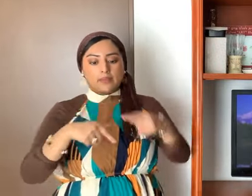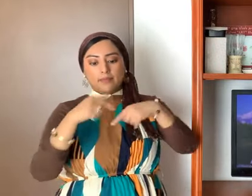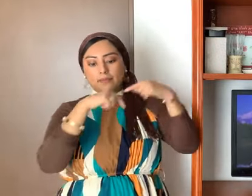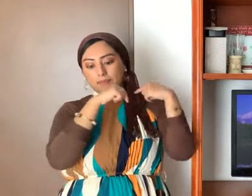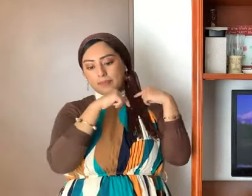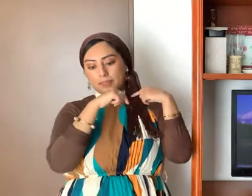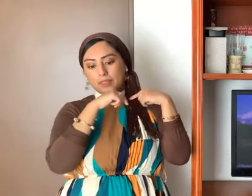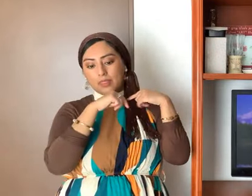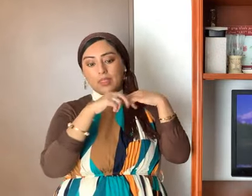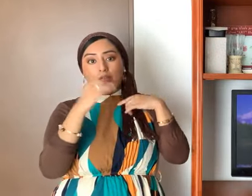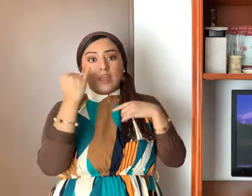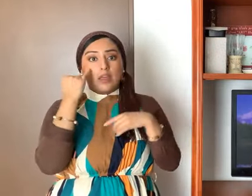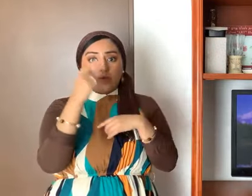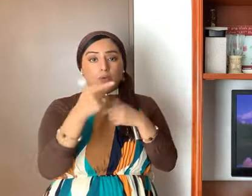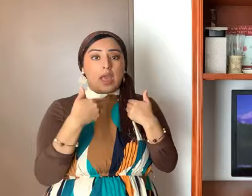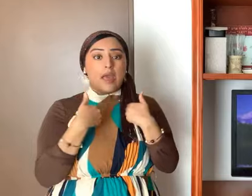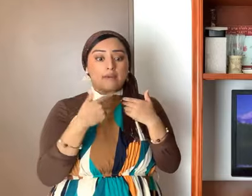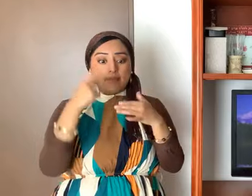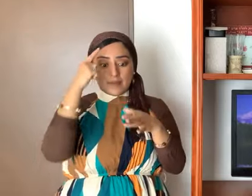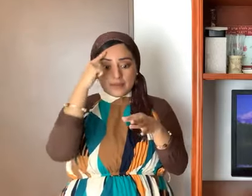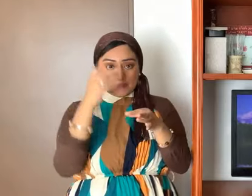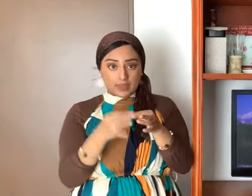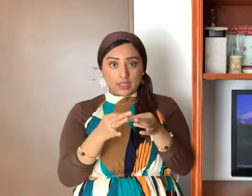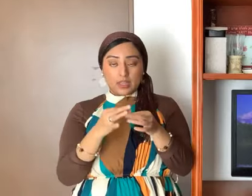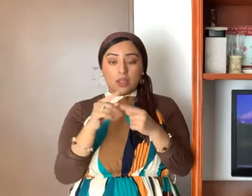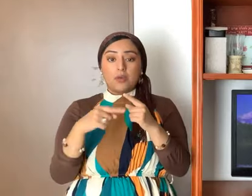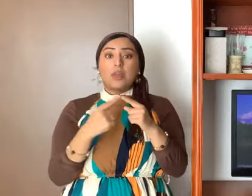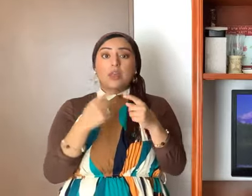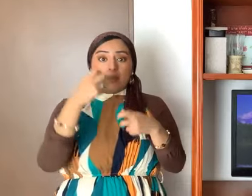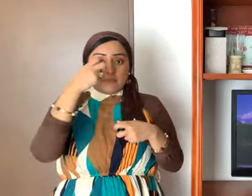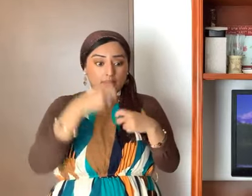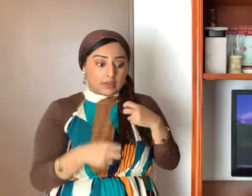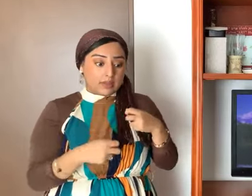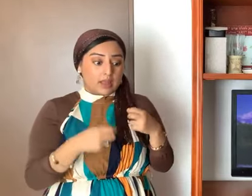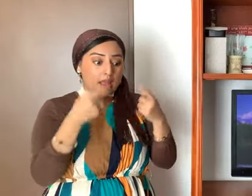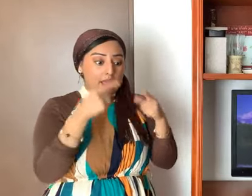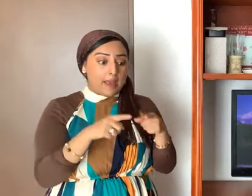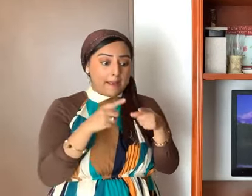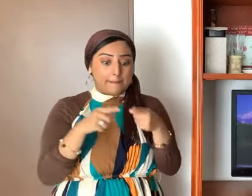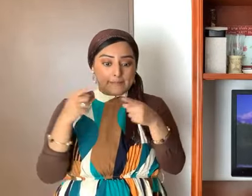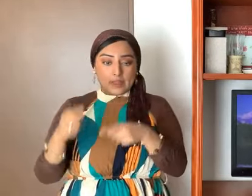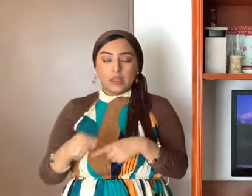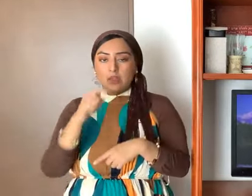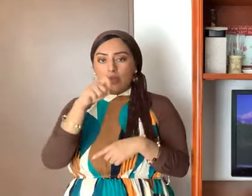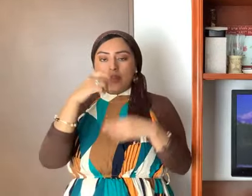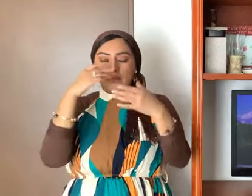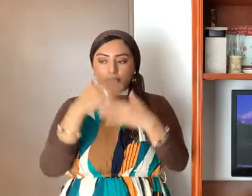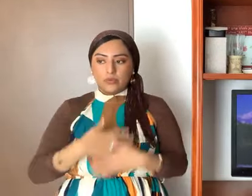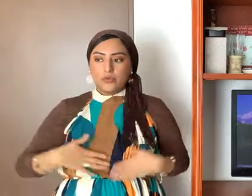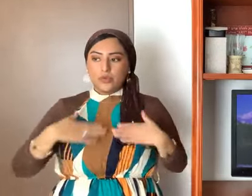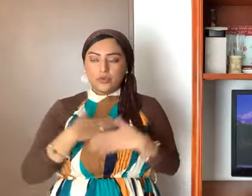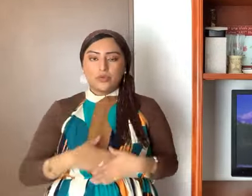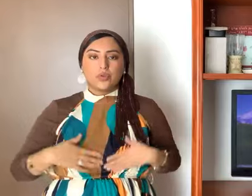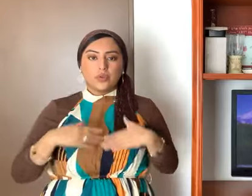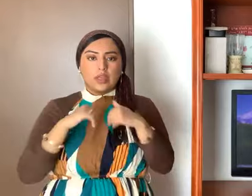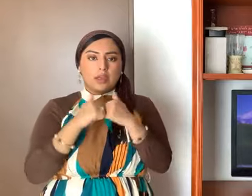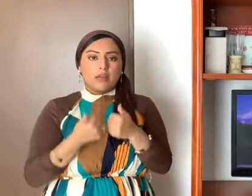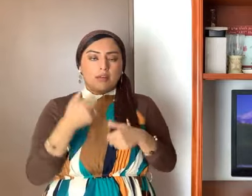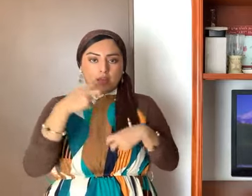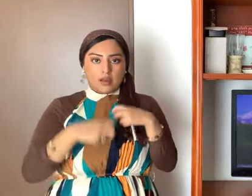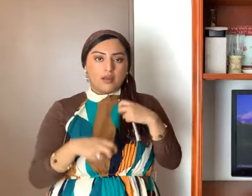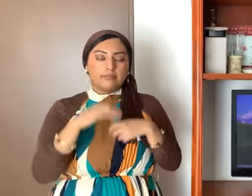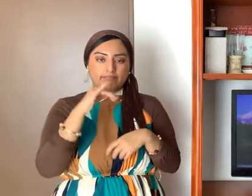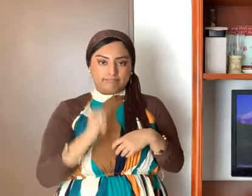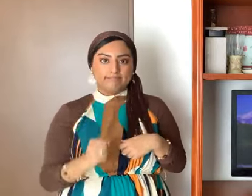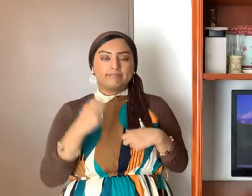entonces. Si tú tienes fe, cuando viene una situación, te tienes que gozar. ¿Cómo? ¿Es difícil? Sí,